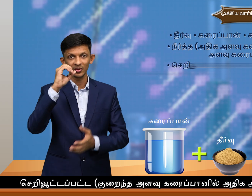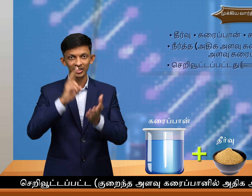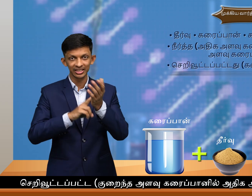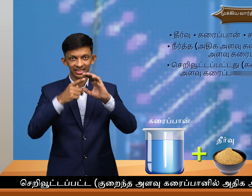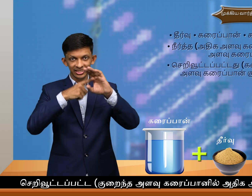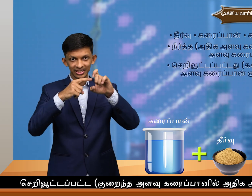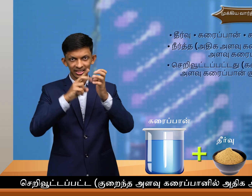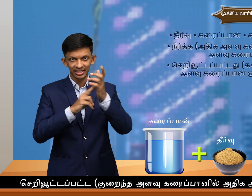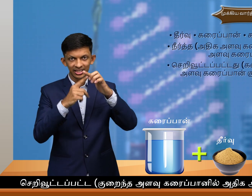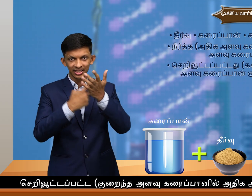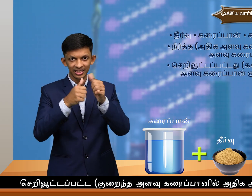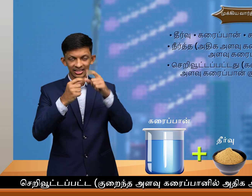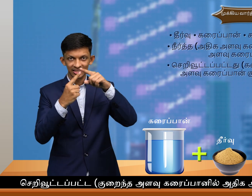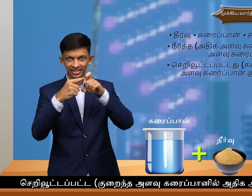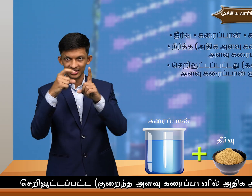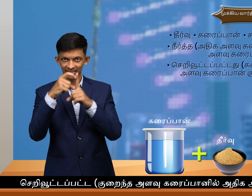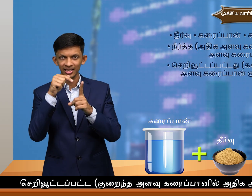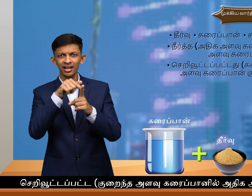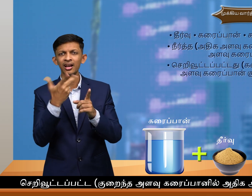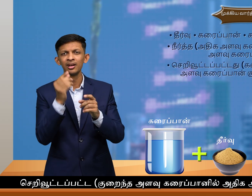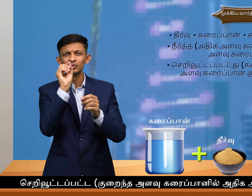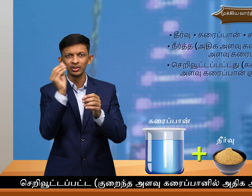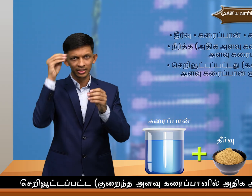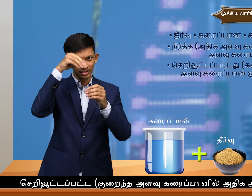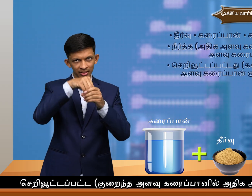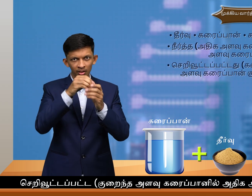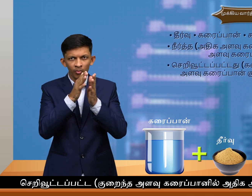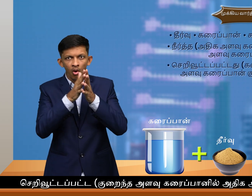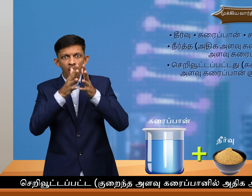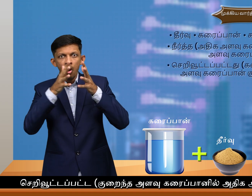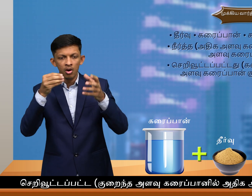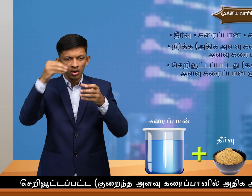செறிவூட்டப்பட்ட அதாவது குறைந்த அளவு கரைப்பானில் அதிக அளவு கரைப்பானானது.